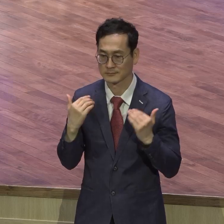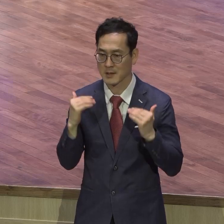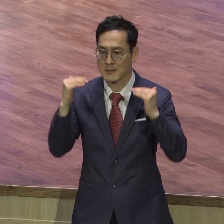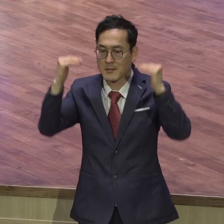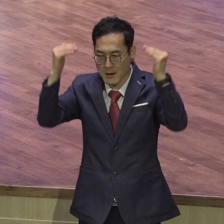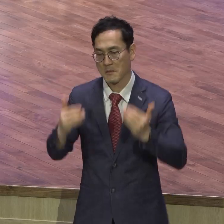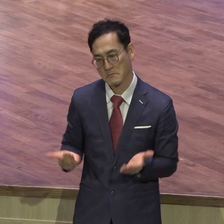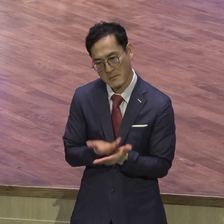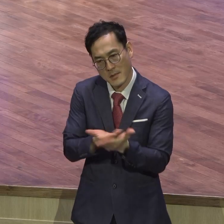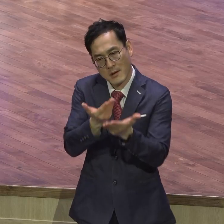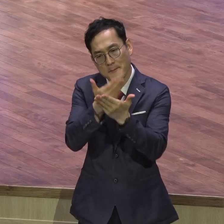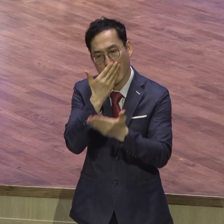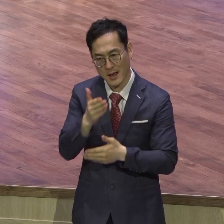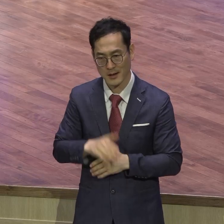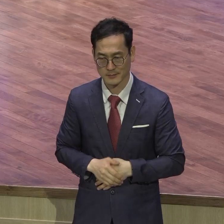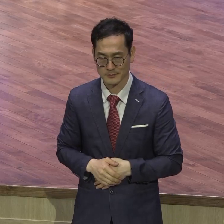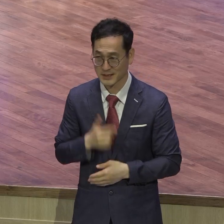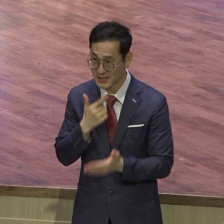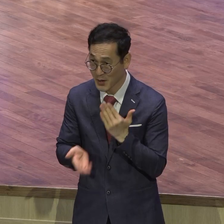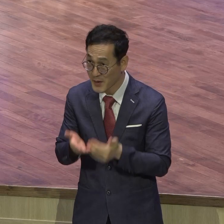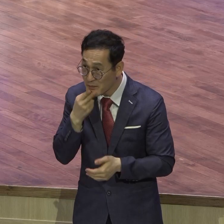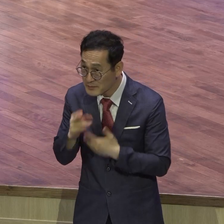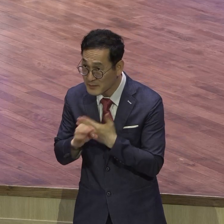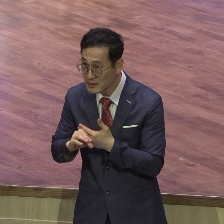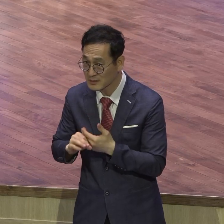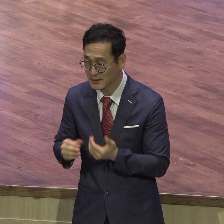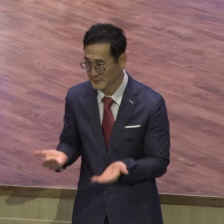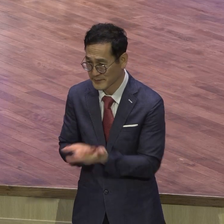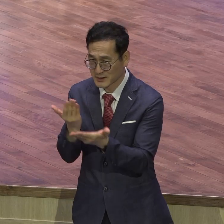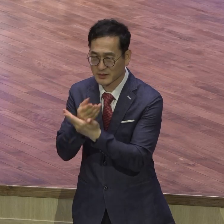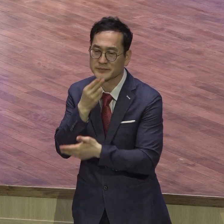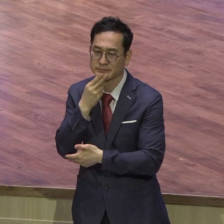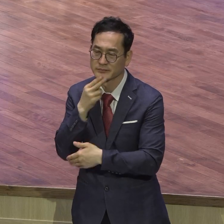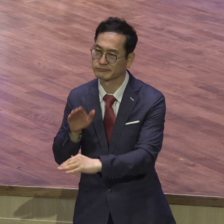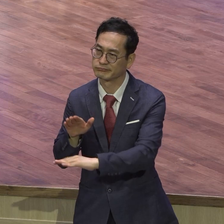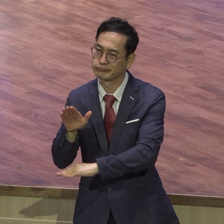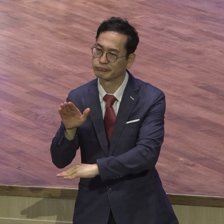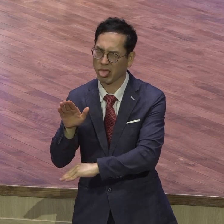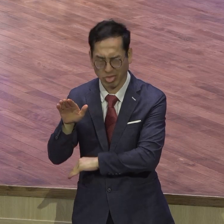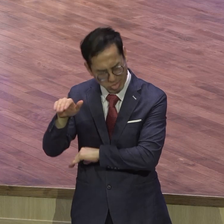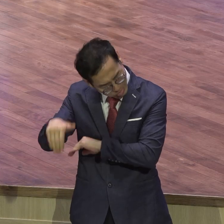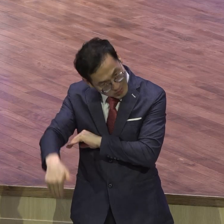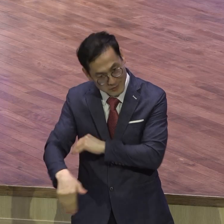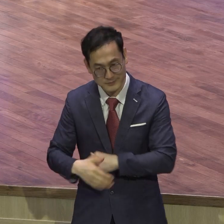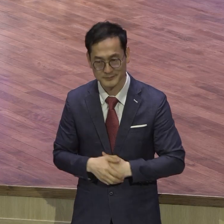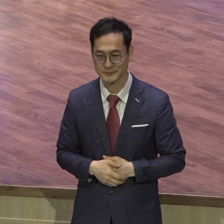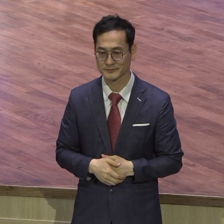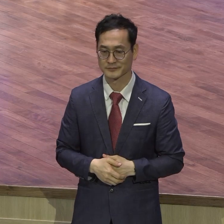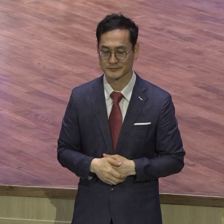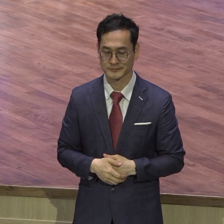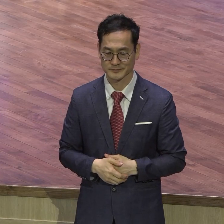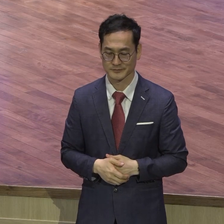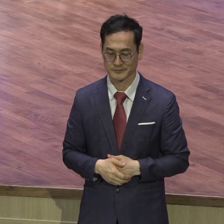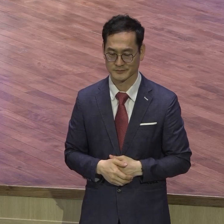일어나고 처음이 없는 사람은 영적 성장이 없어요 영적 성장 안 하면 어떻게 해요? 인본주의서지요